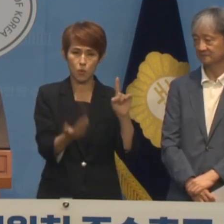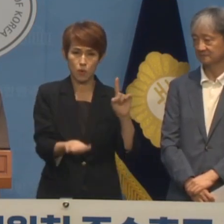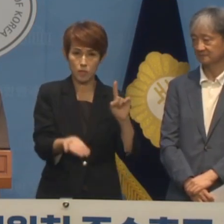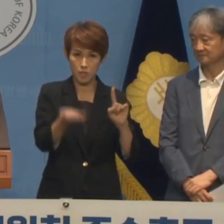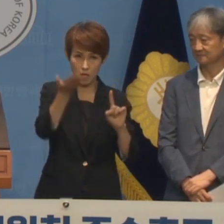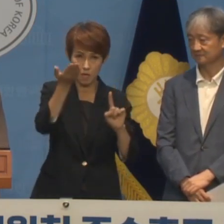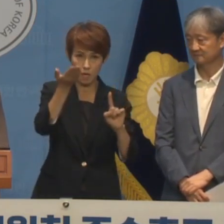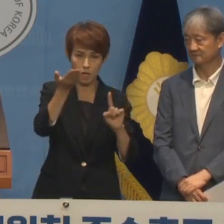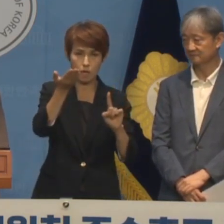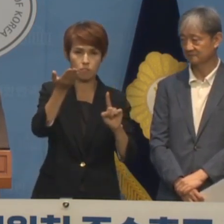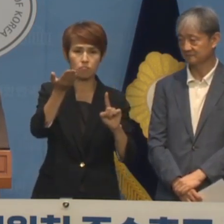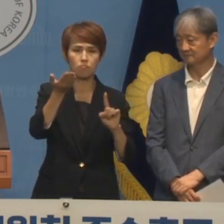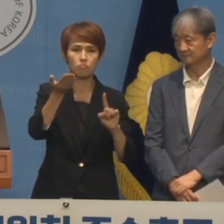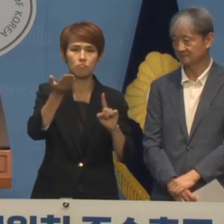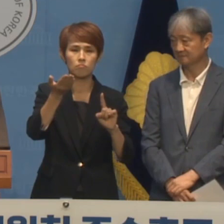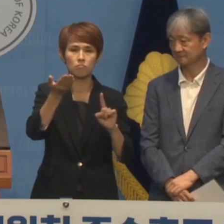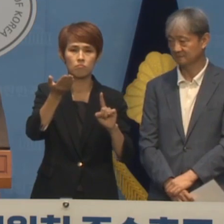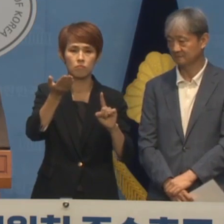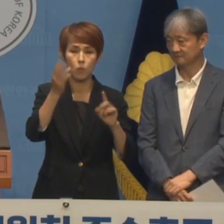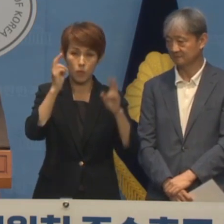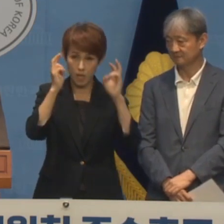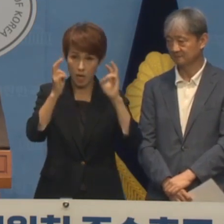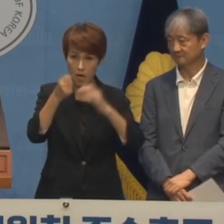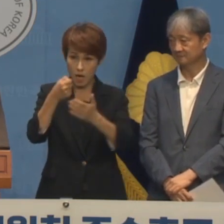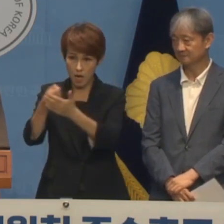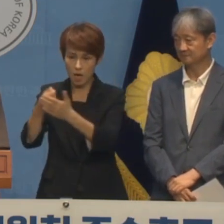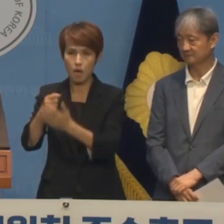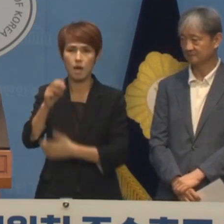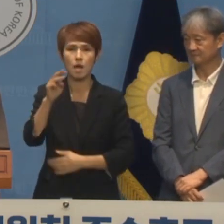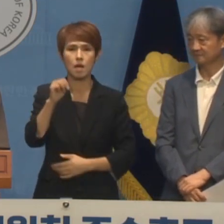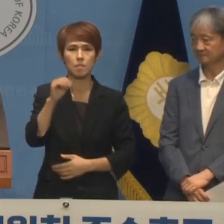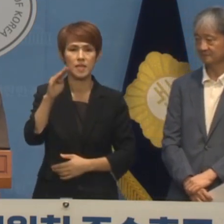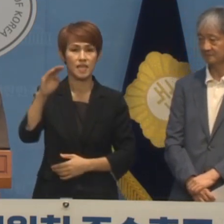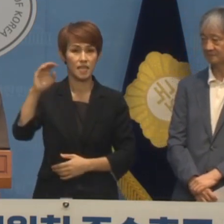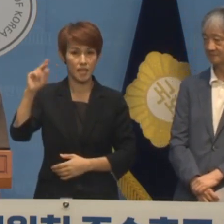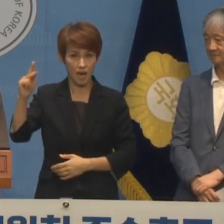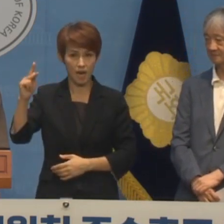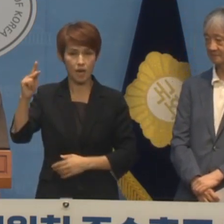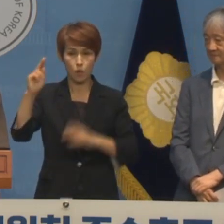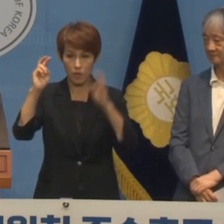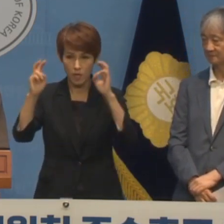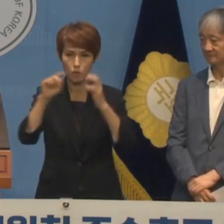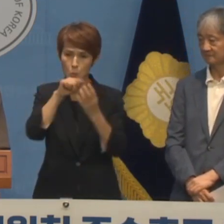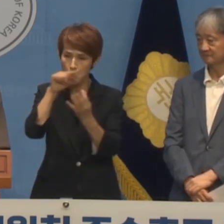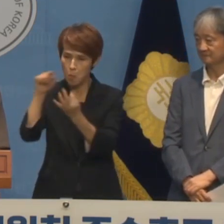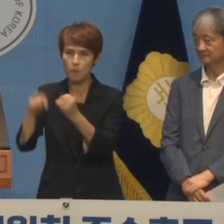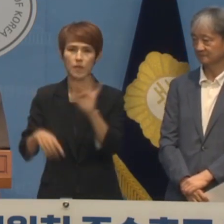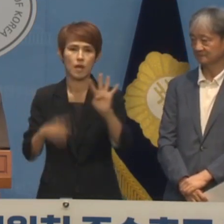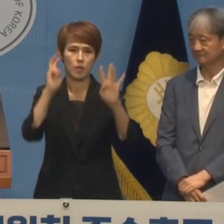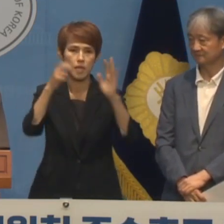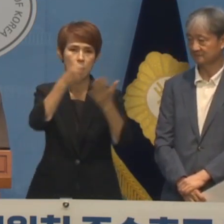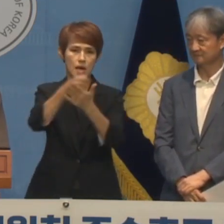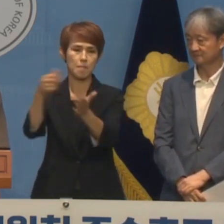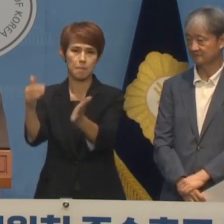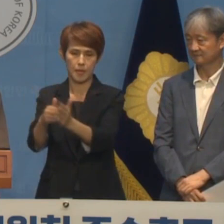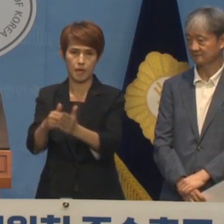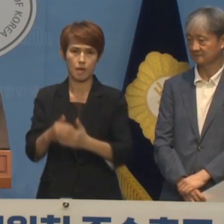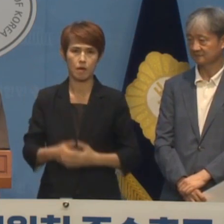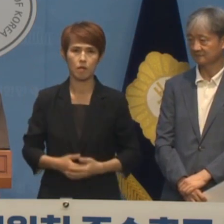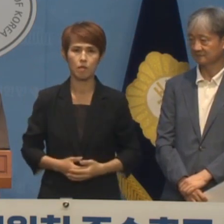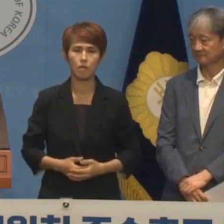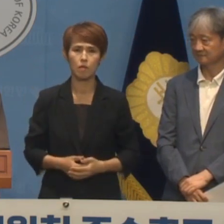규모의 국내 PE 선정사로 MBK 파트너스를 비롯한 4개사를 선정했습니다. 전체 대체